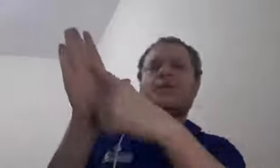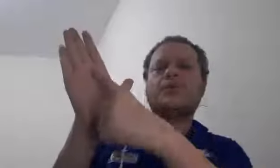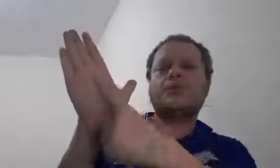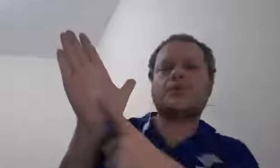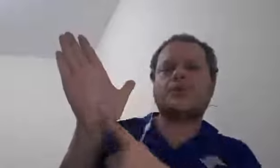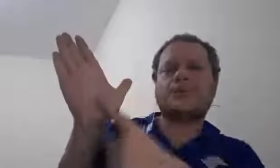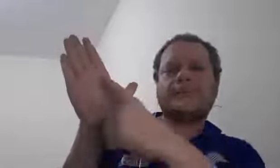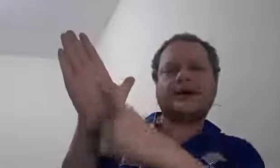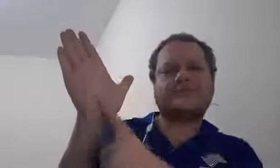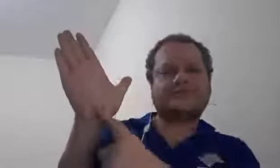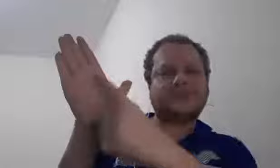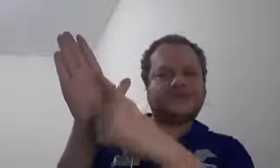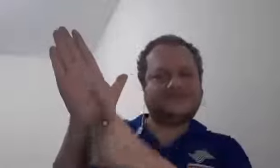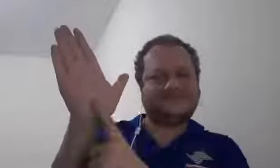sinal Barra Funda.